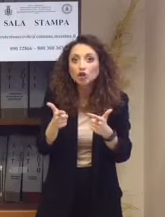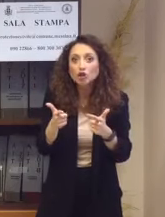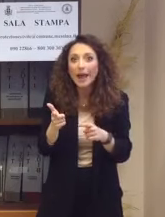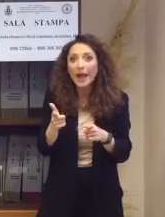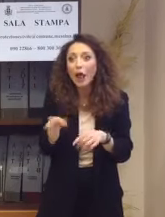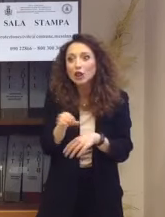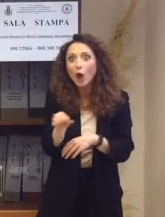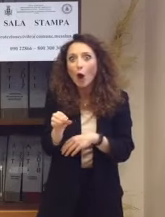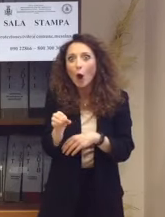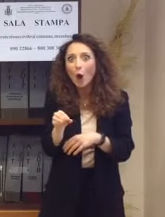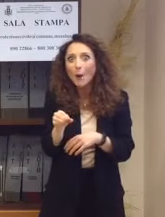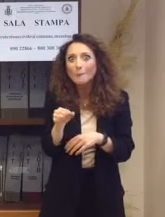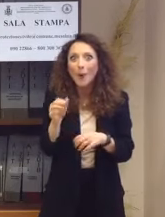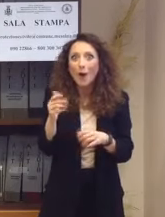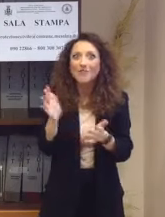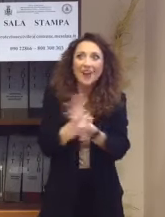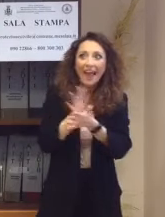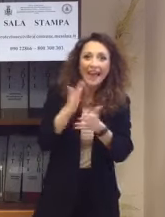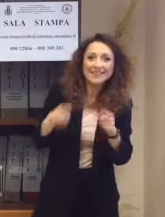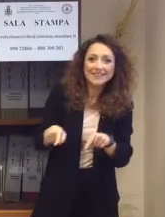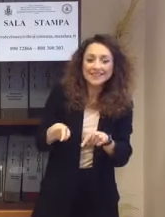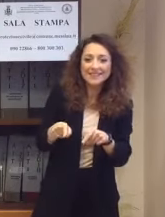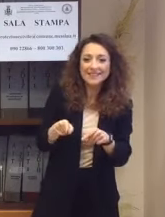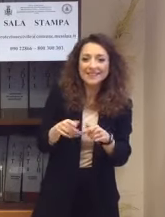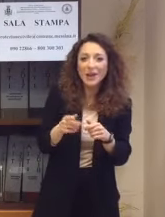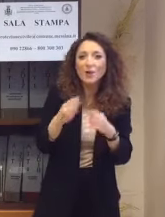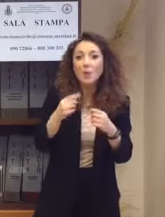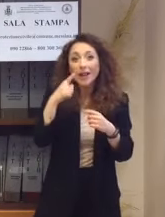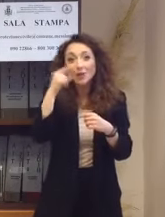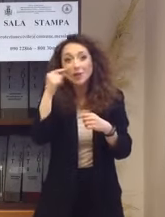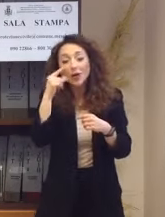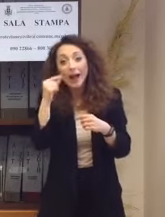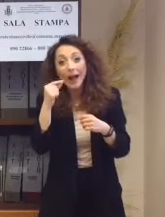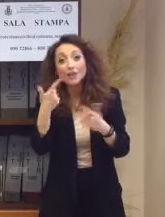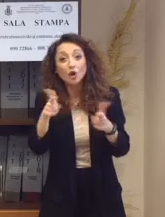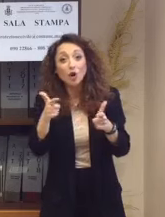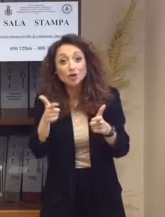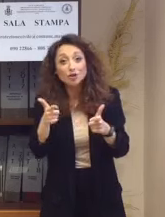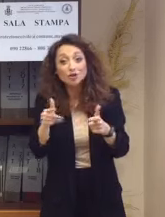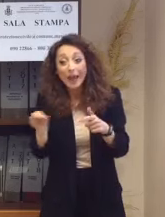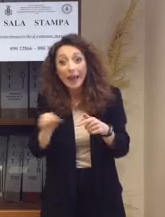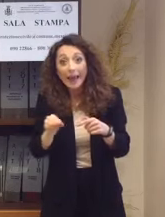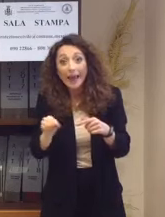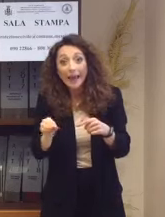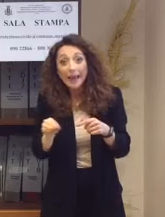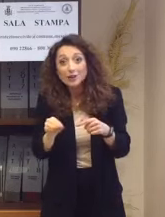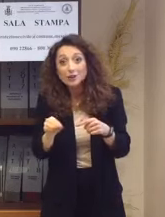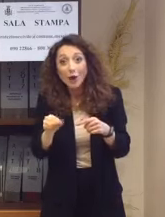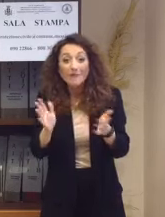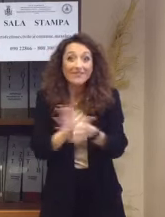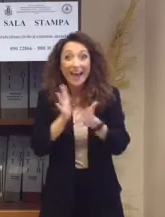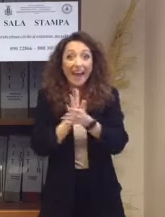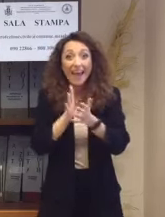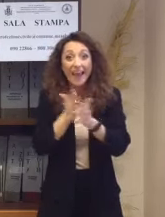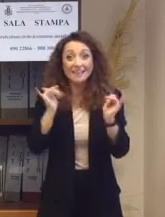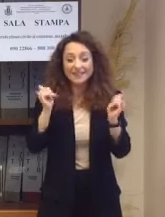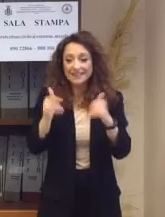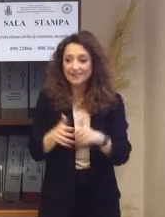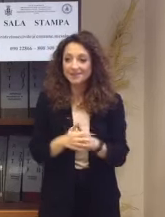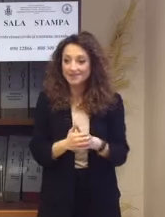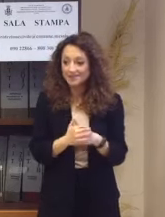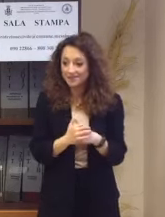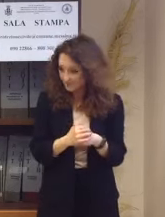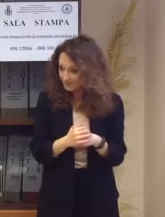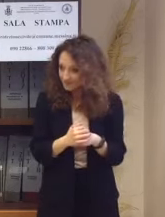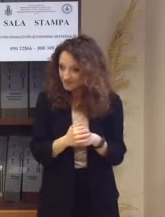balla, quando iatto non c'è usuri ci balla, altra mascherina che